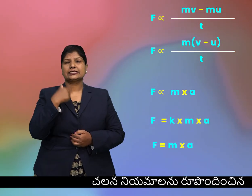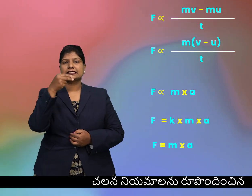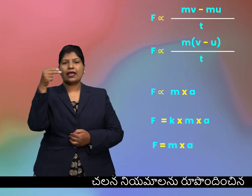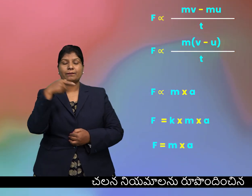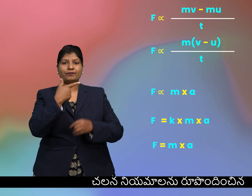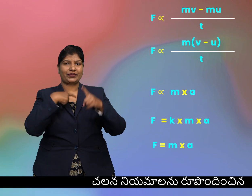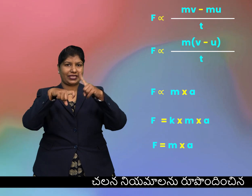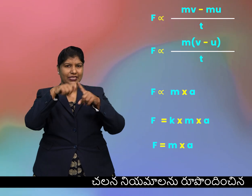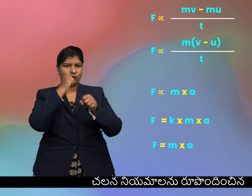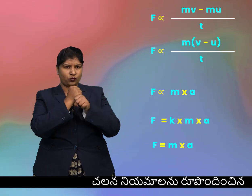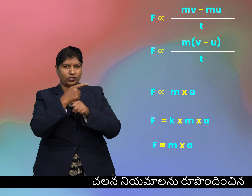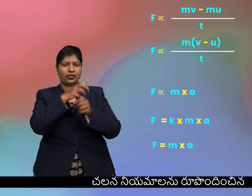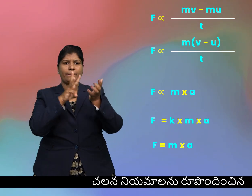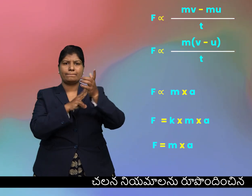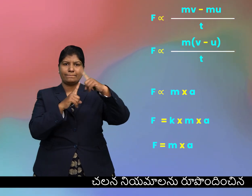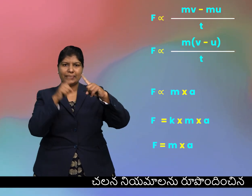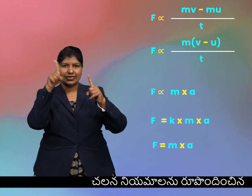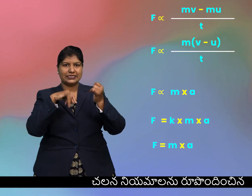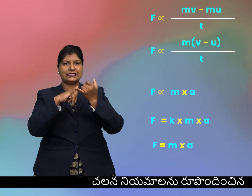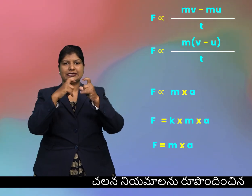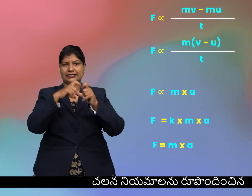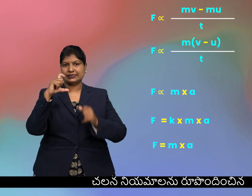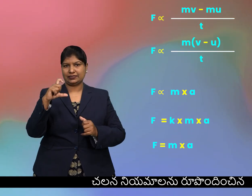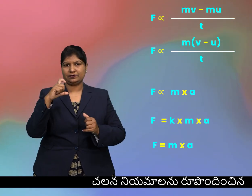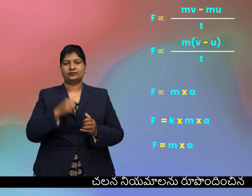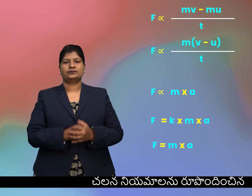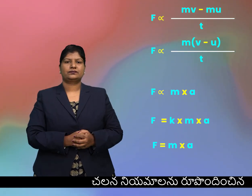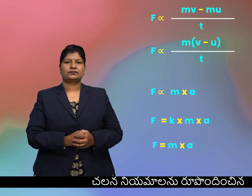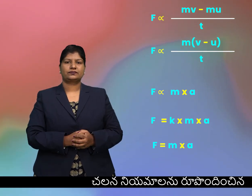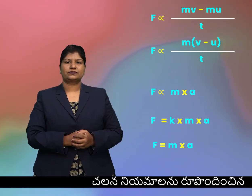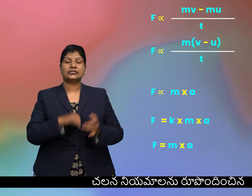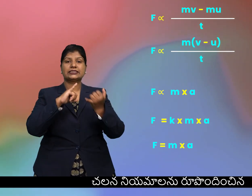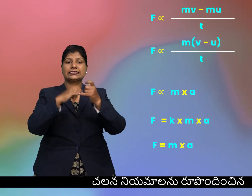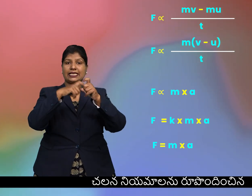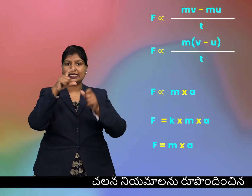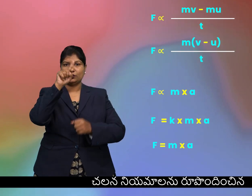నియమాలను రూపొందించిన